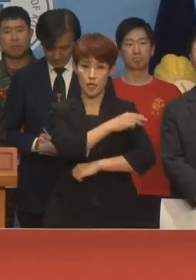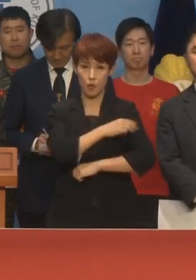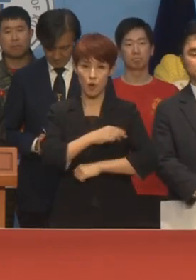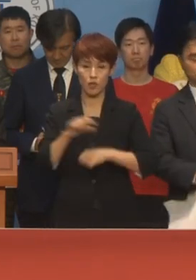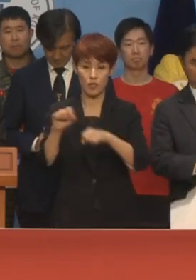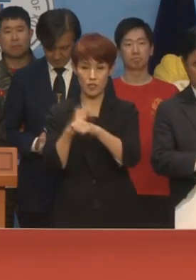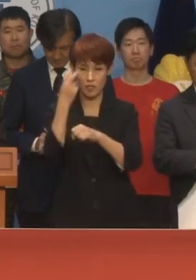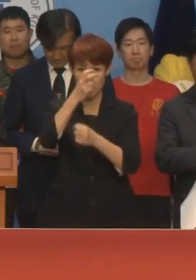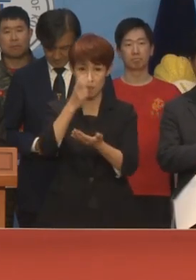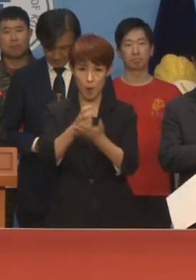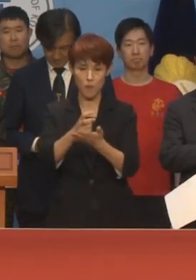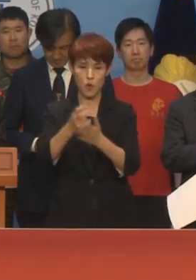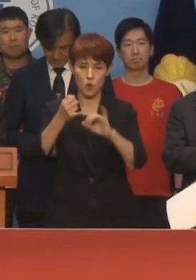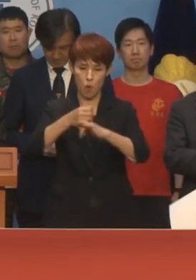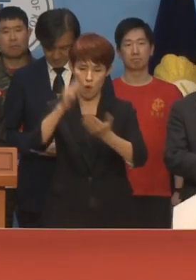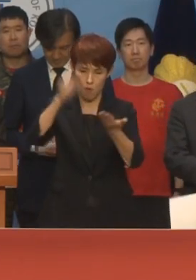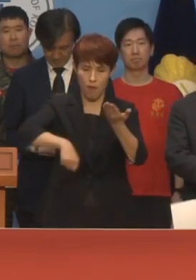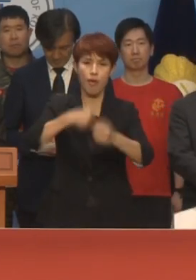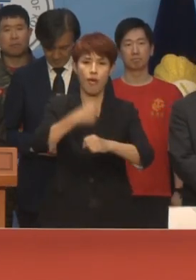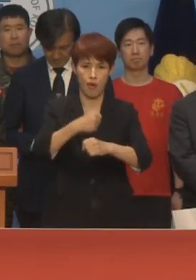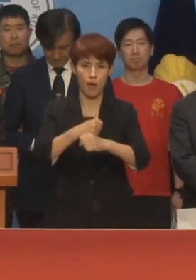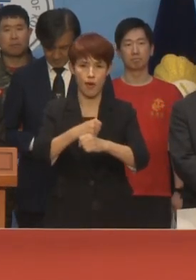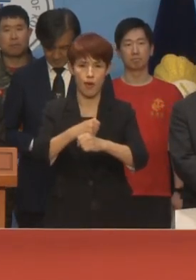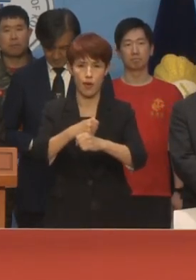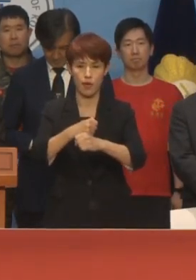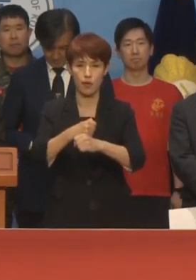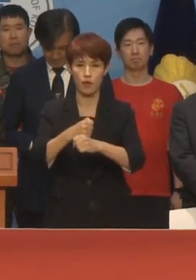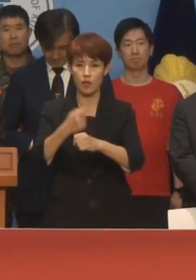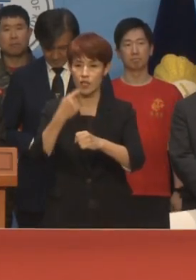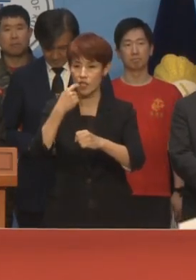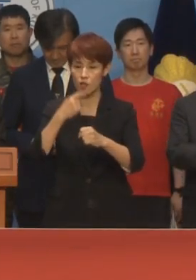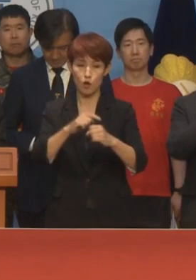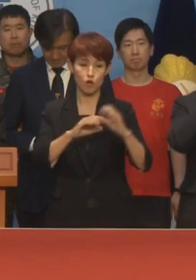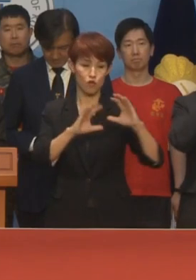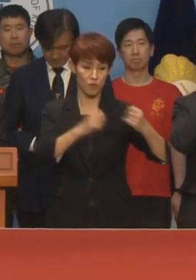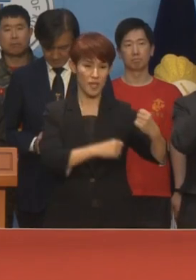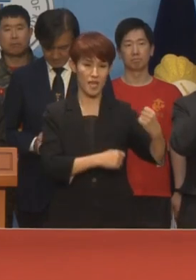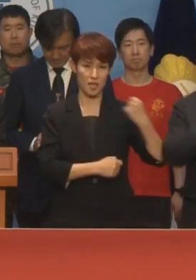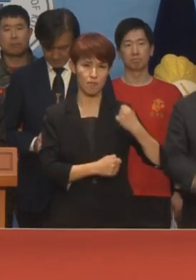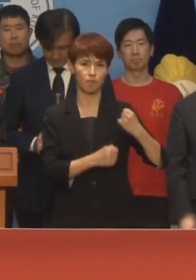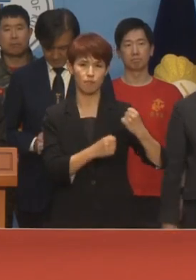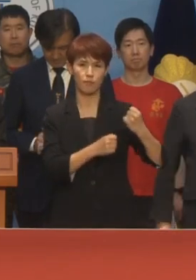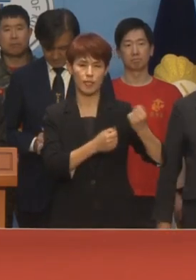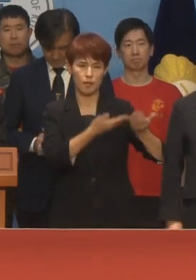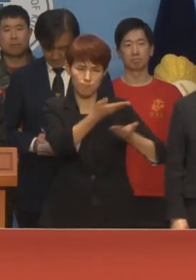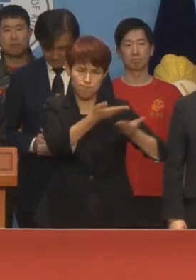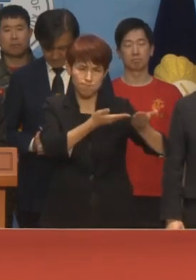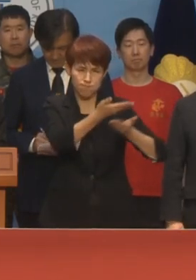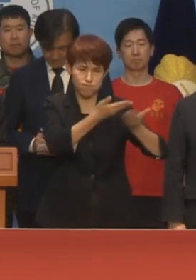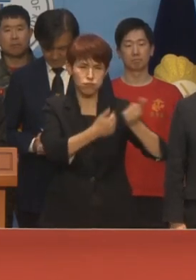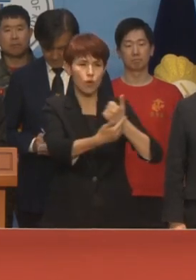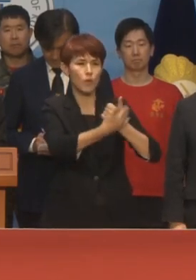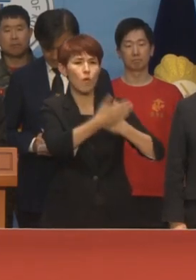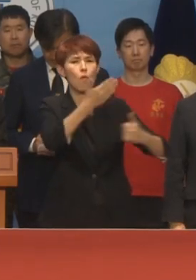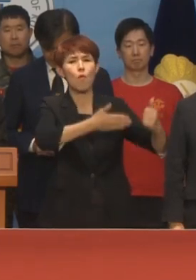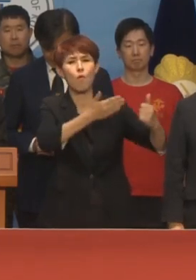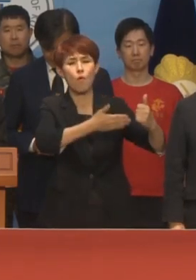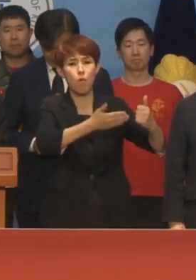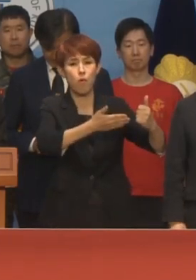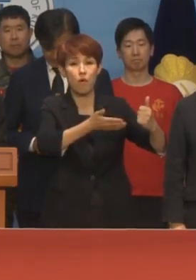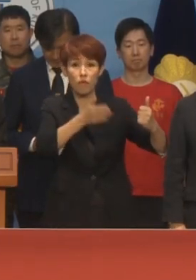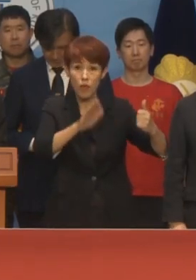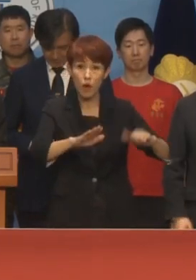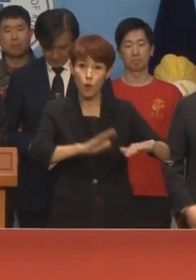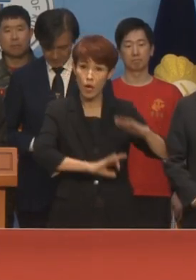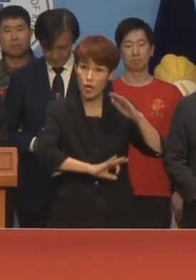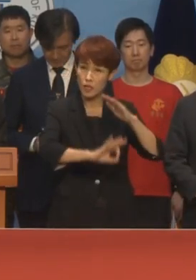통과시키겠다. 그것을 달성하기 위해서 국민의힘과 여러 차례 소통을 하고 협조 요청을 했지만 오늘